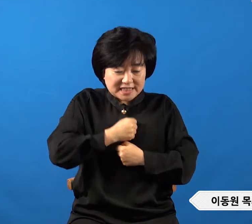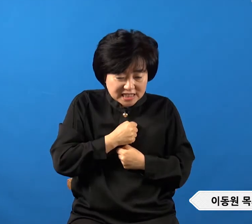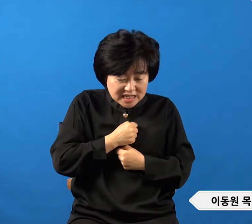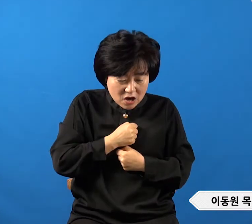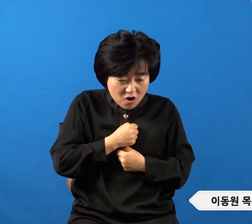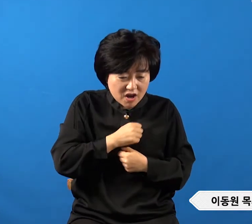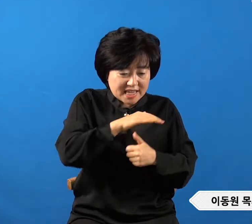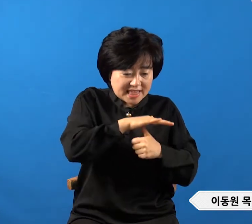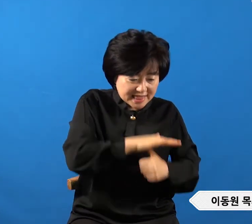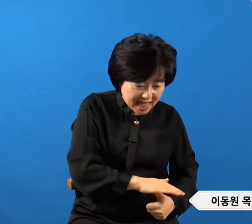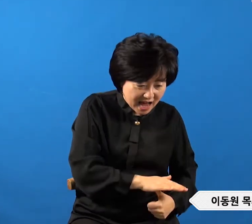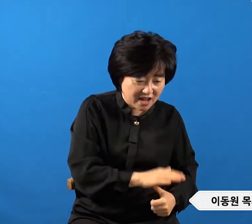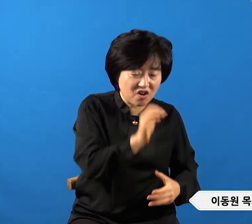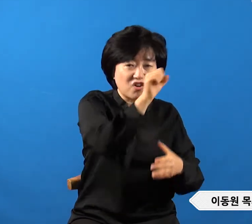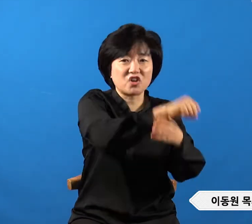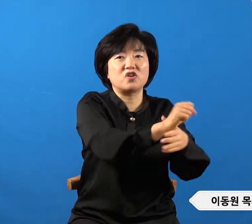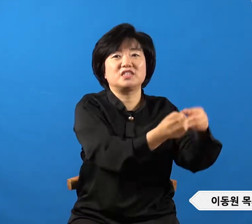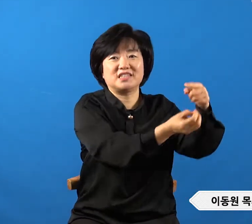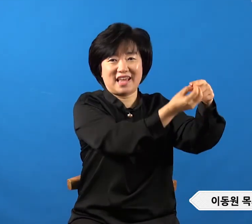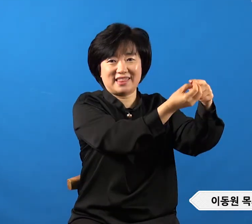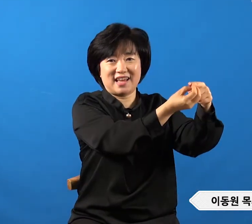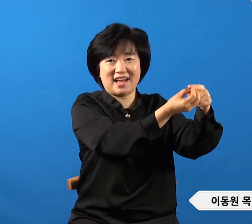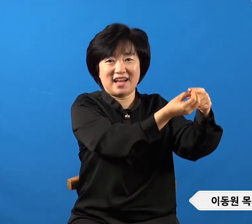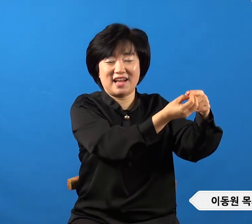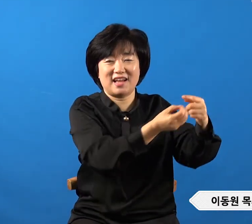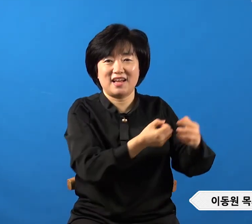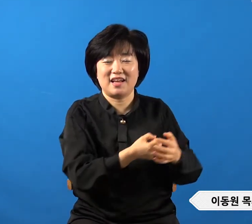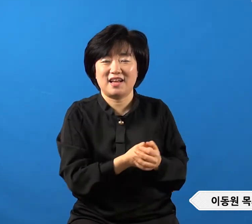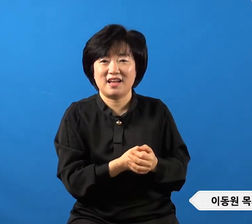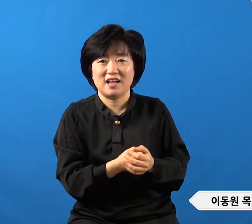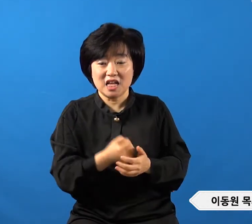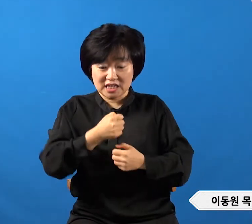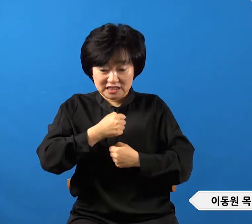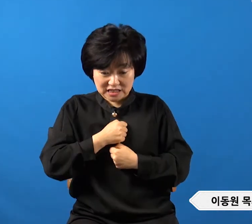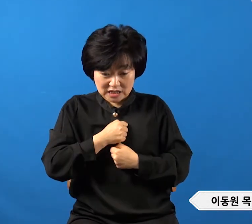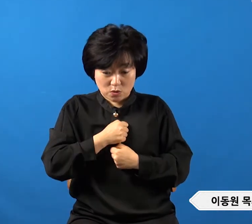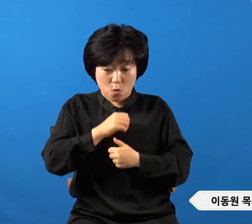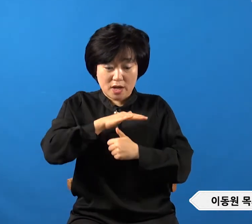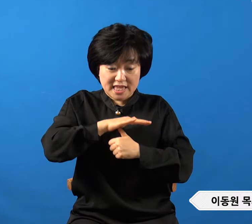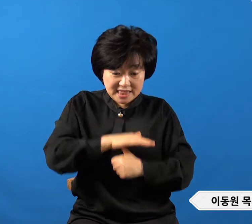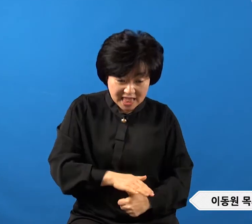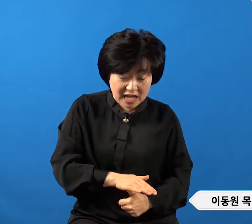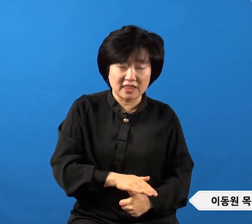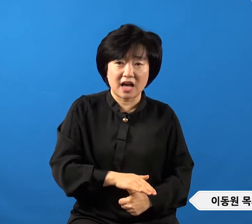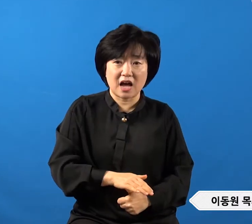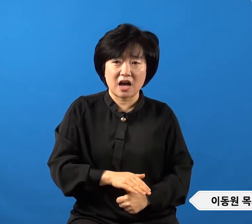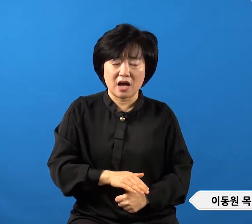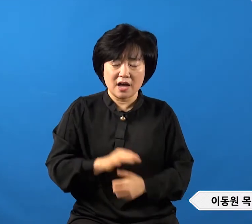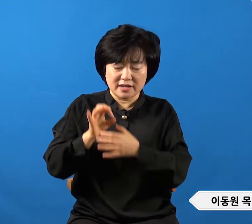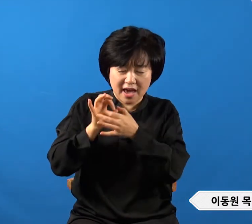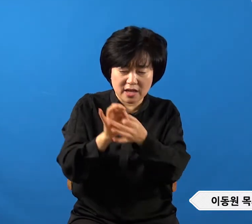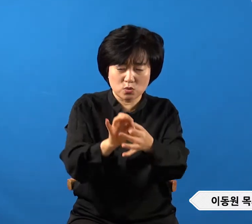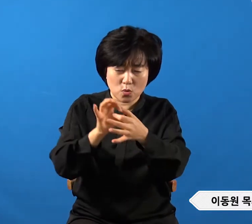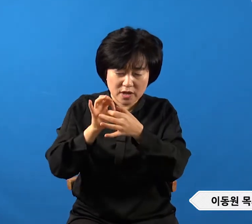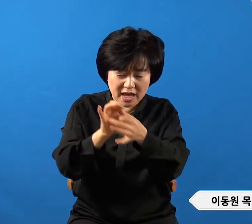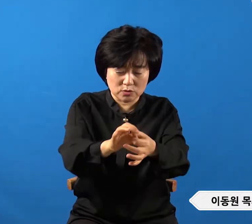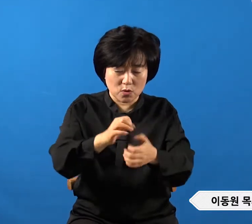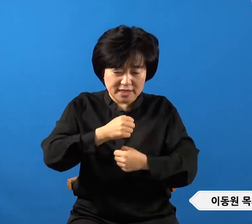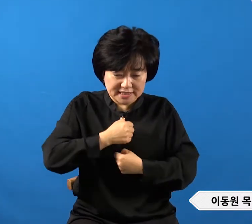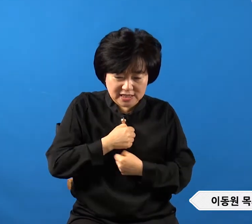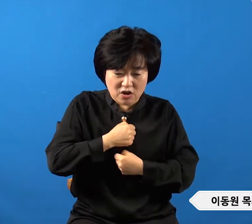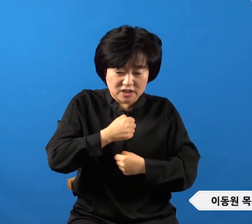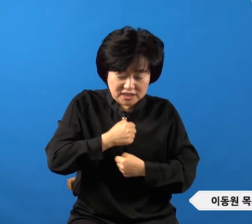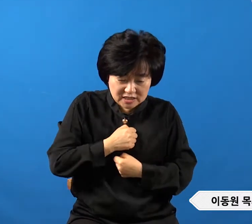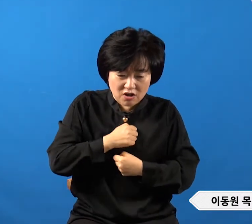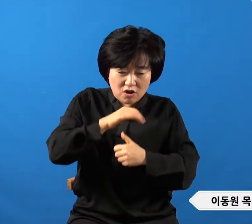인내하여 결실한다. 지키고 인내한다. 계속적으로 말씀을 지킨다 이 말이에요. 계속적으로 말씀을